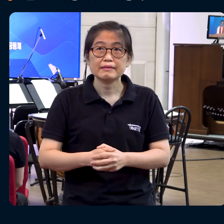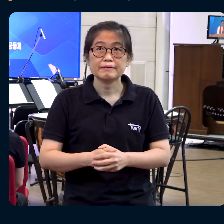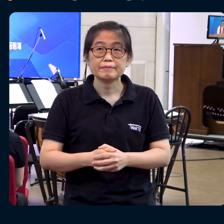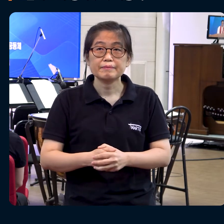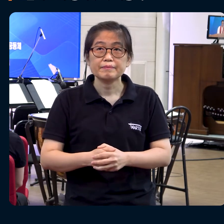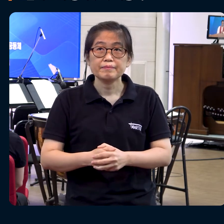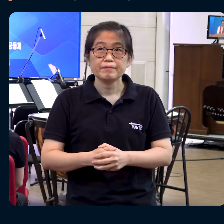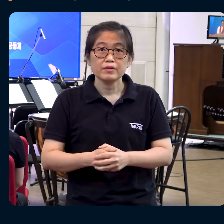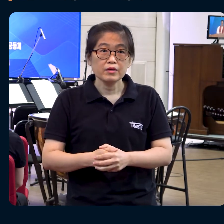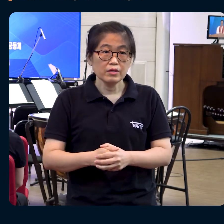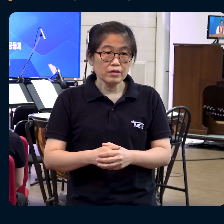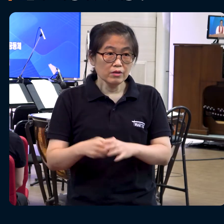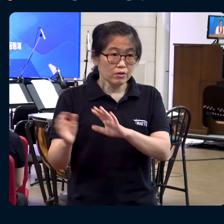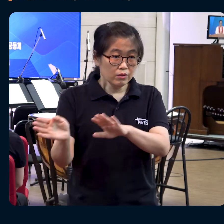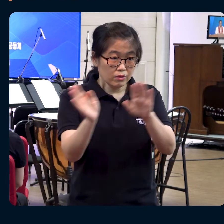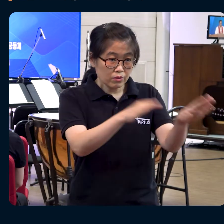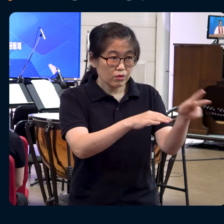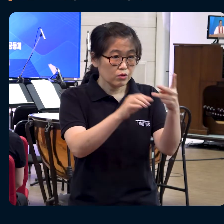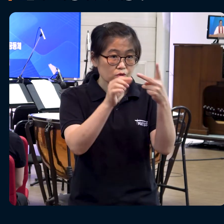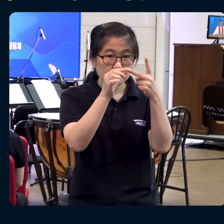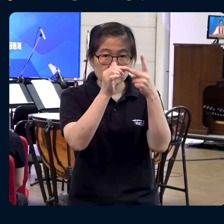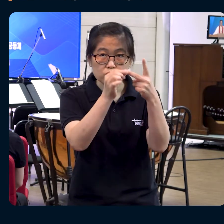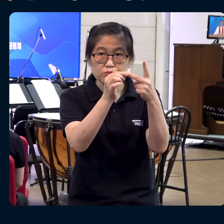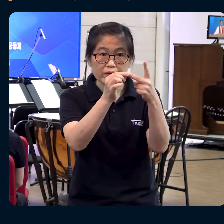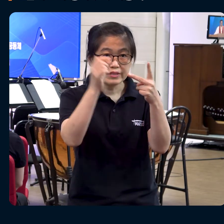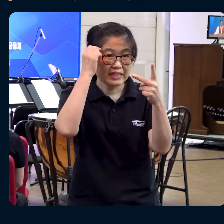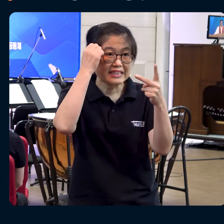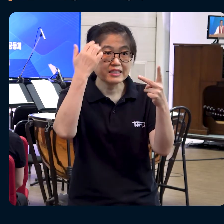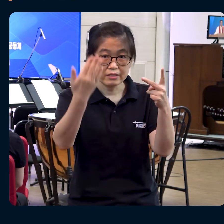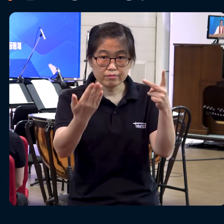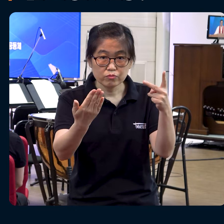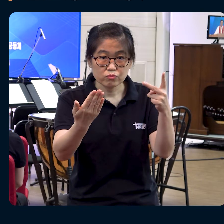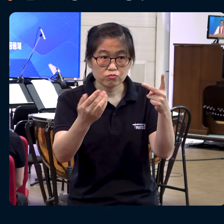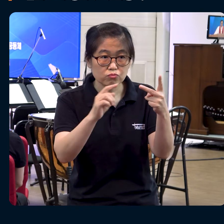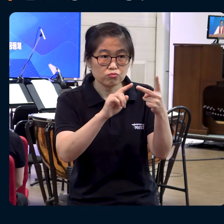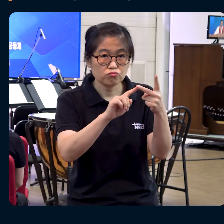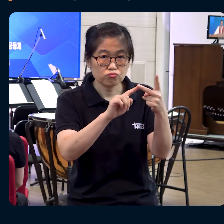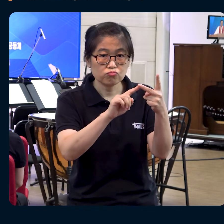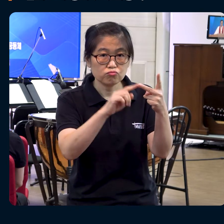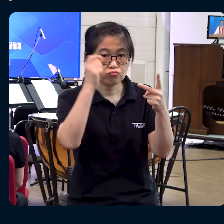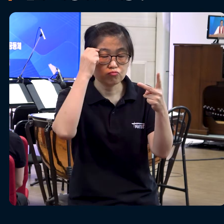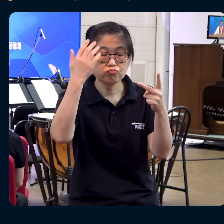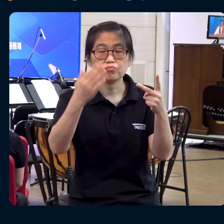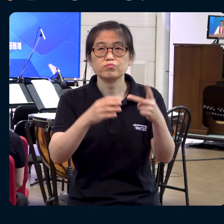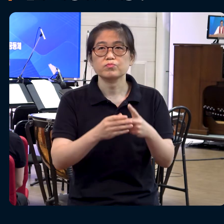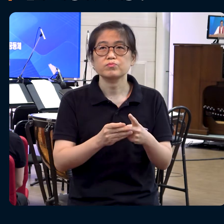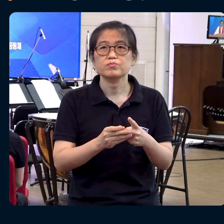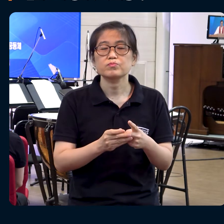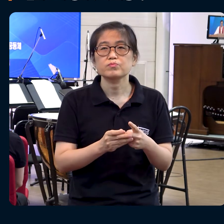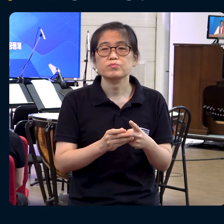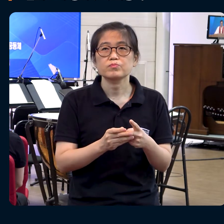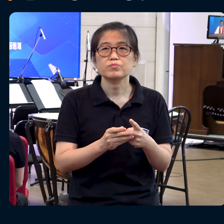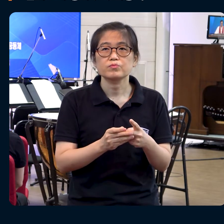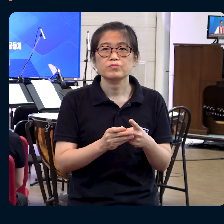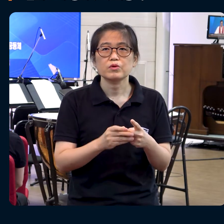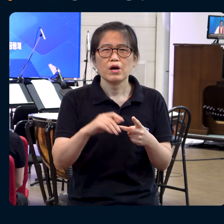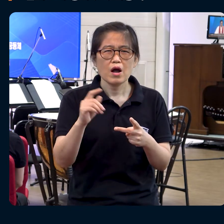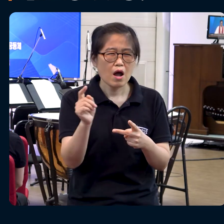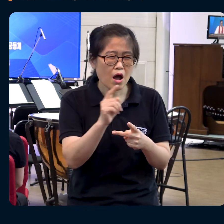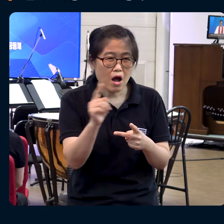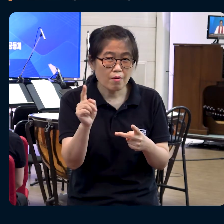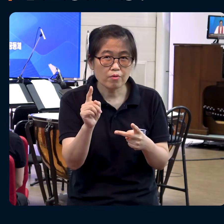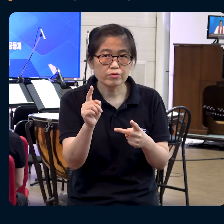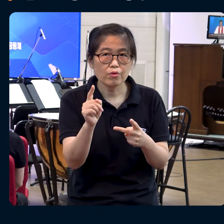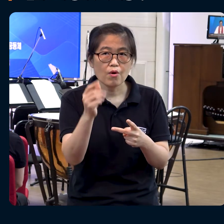말씀이에요. 자, 두 번째 또 하나의 질문이 여기서 나왔어요. 이 문제를 보면서 또 사람들이 묻은 질문 중에 하나는